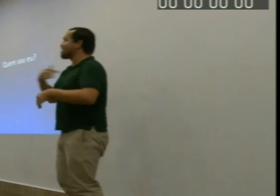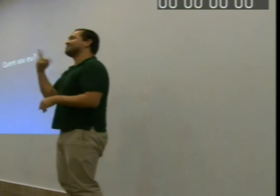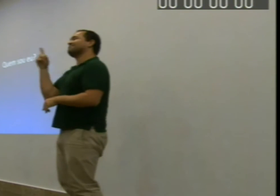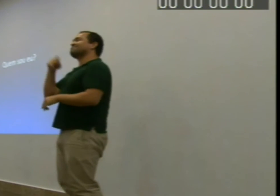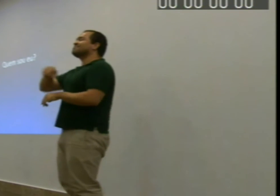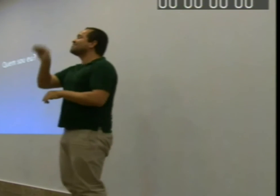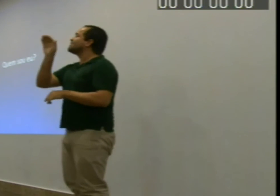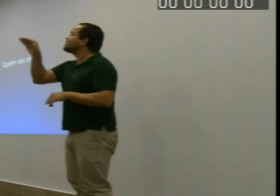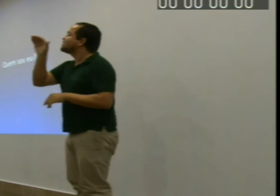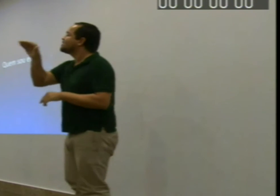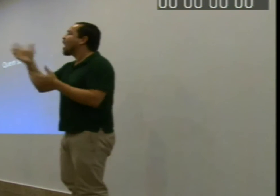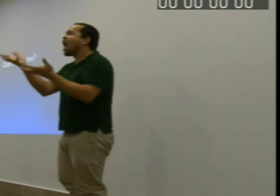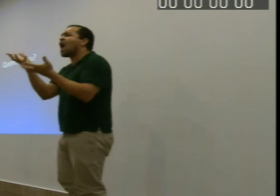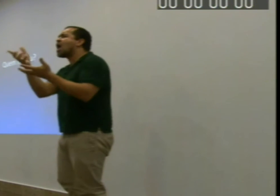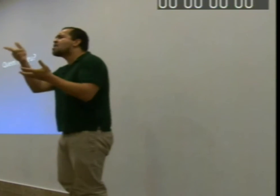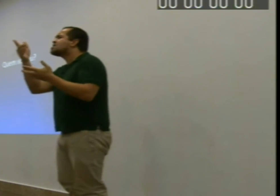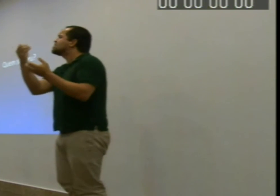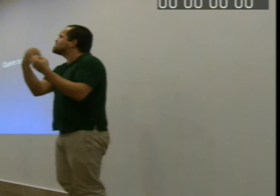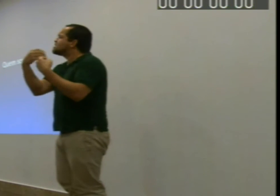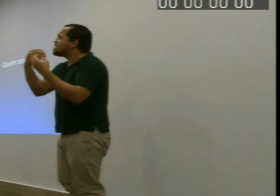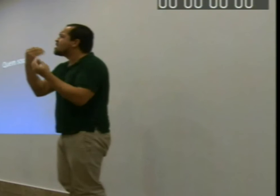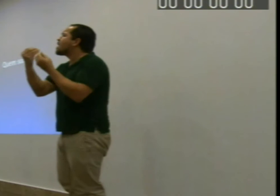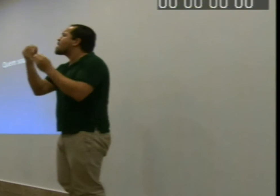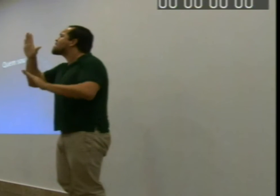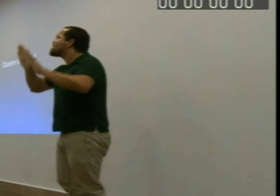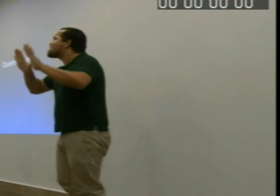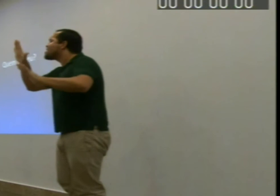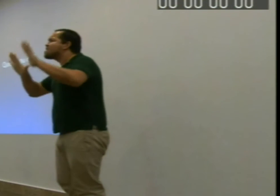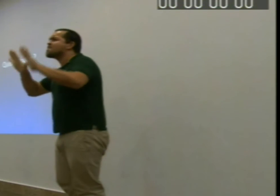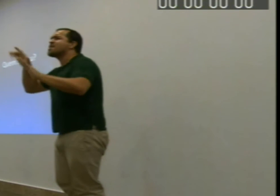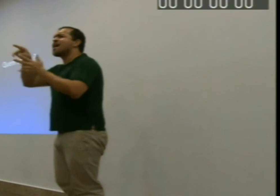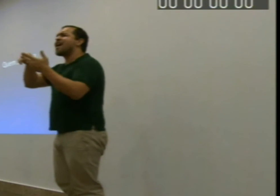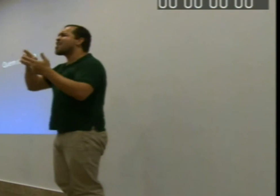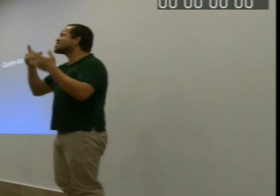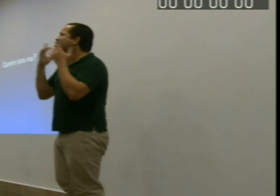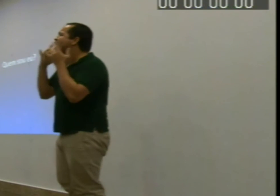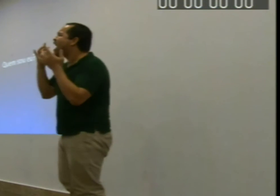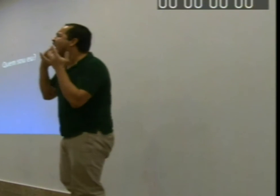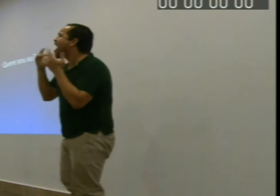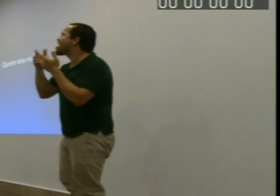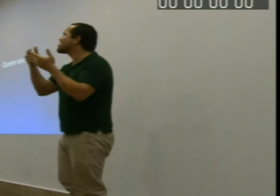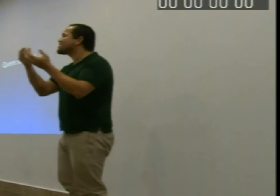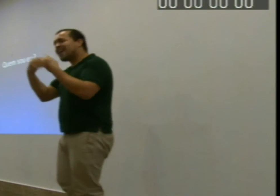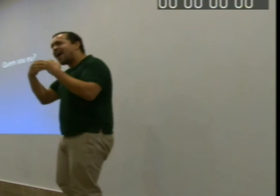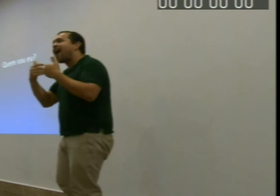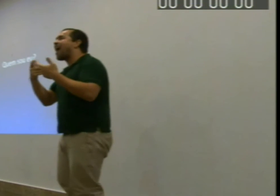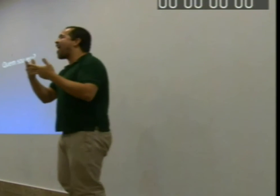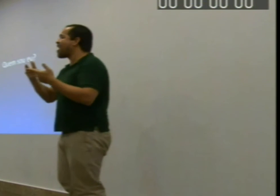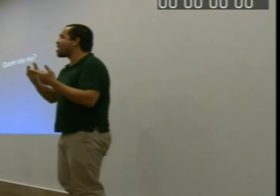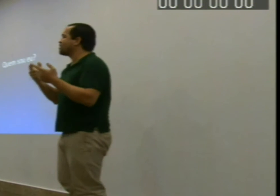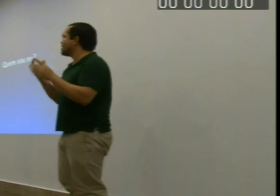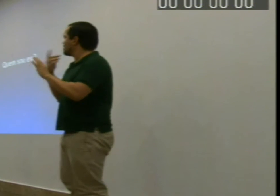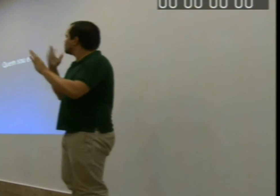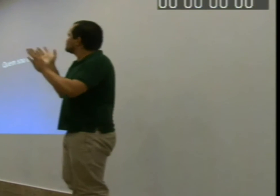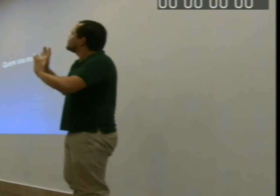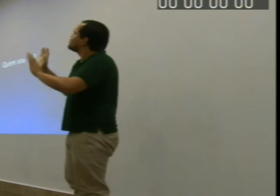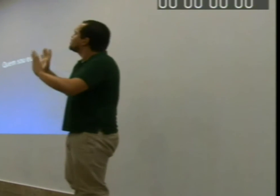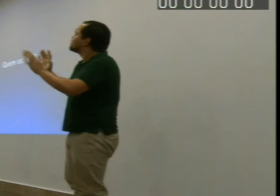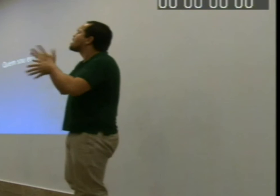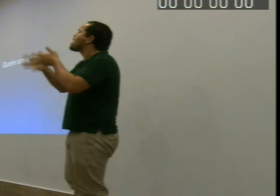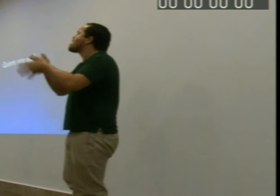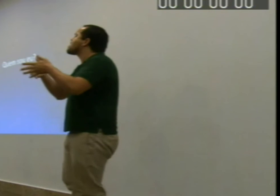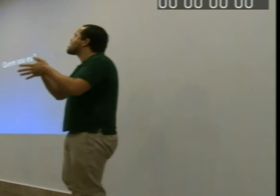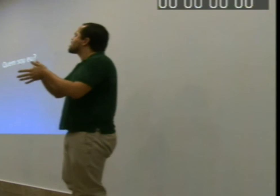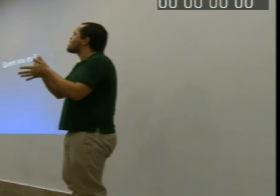interessante aí no final eu fui lá e chamei perguntei para ela você me ensina Você teatro você me